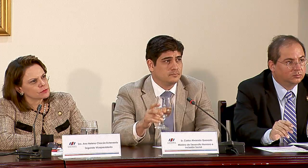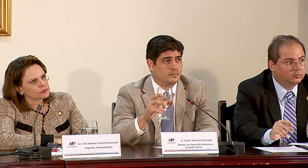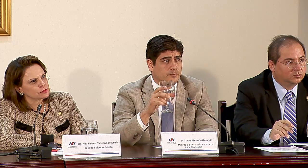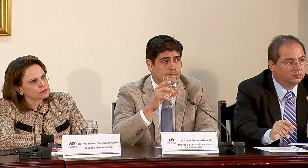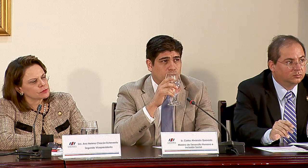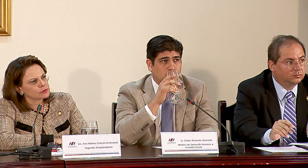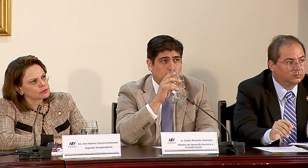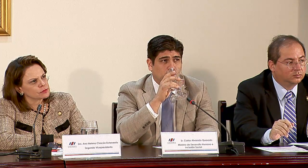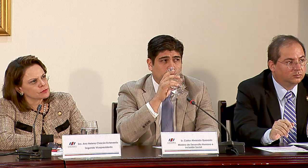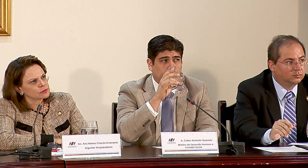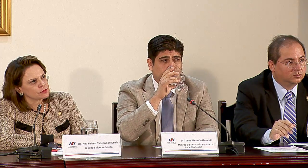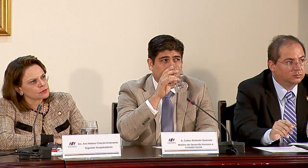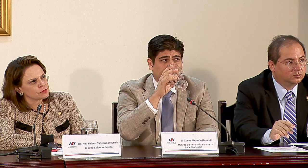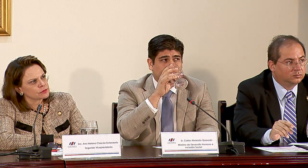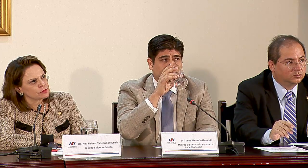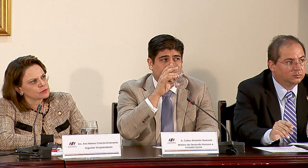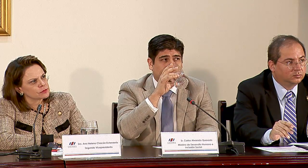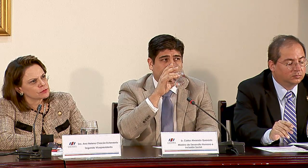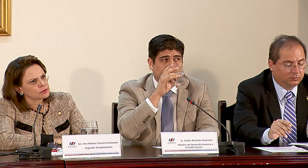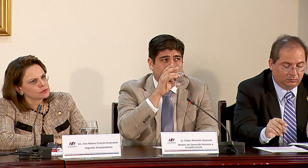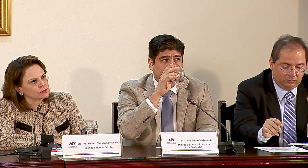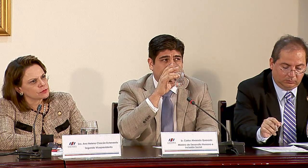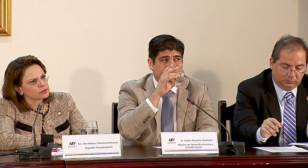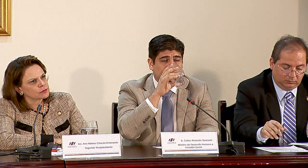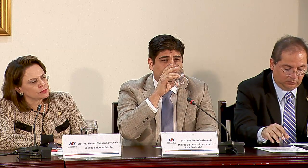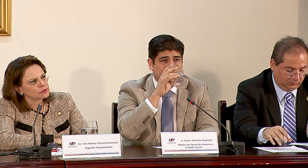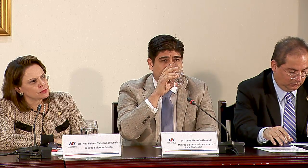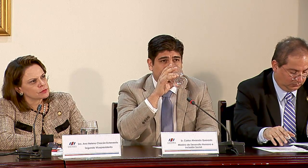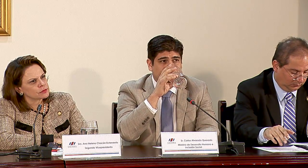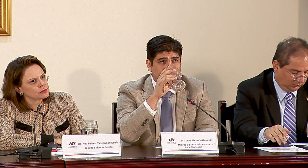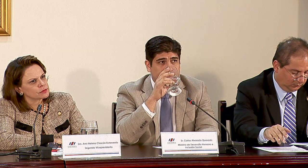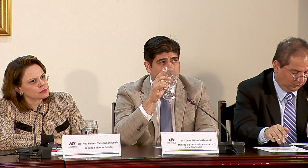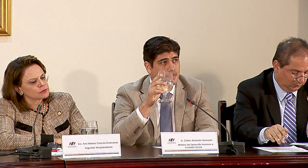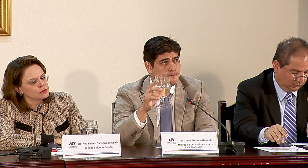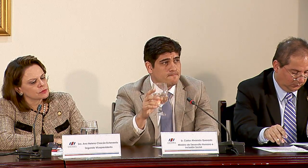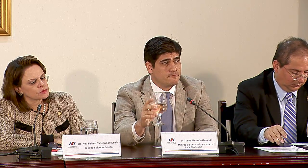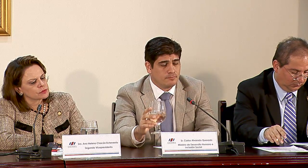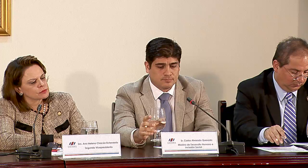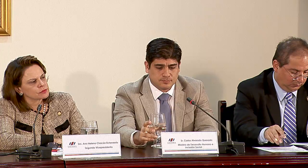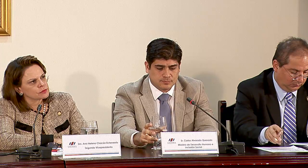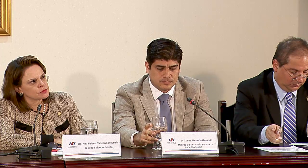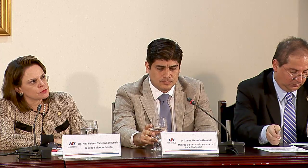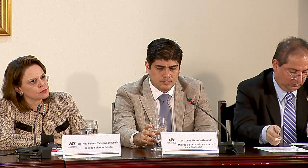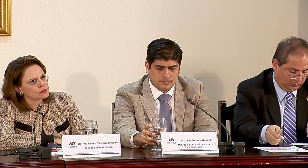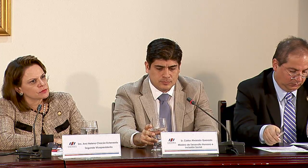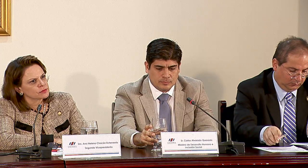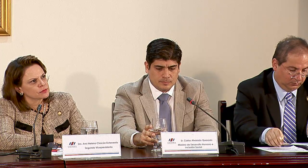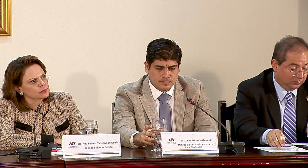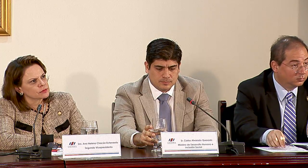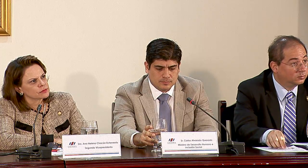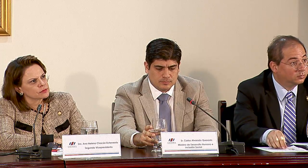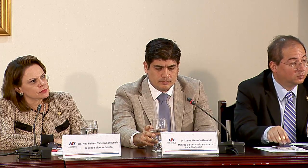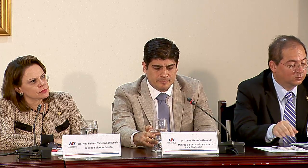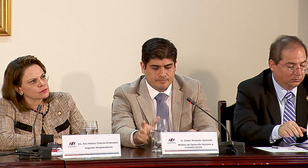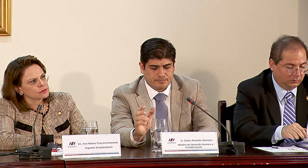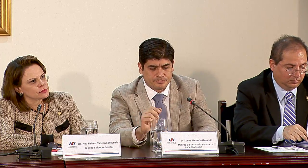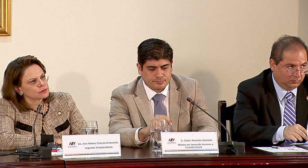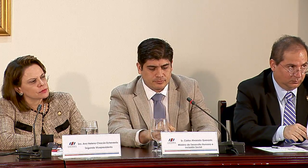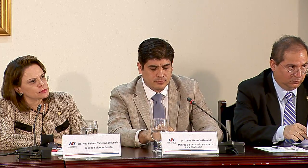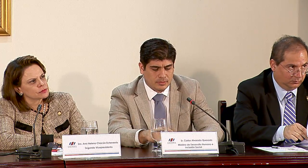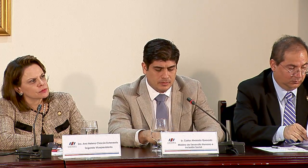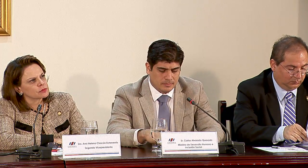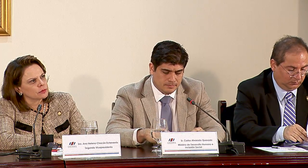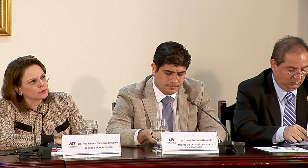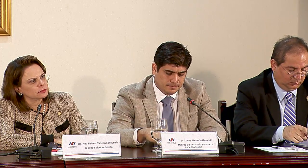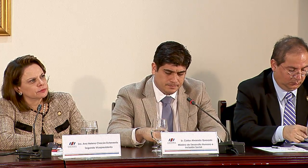de estas 2.566 quejas, ¿nos puede desglosar qué